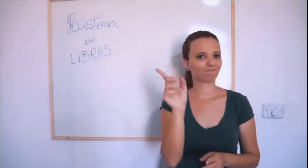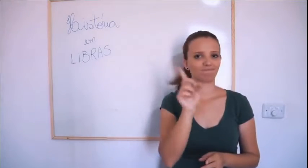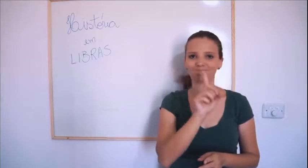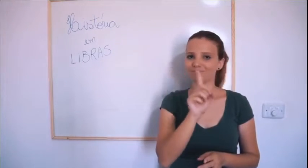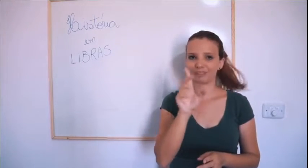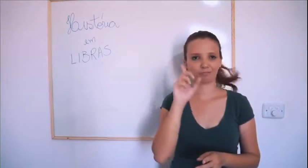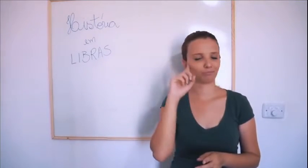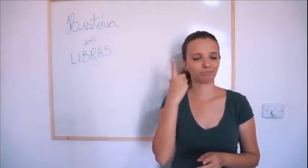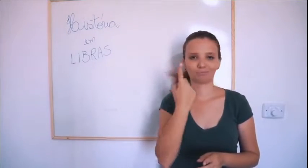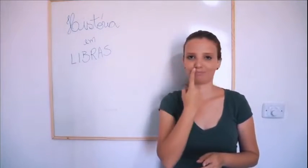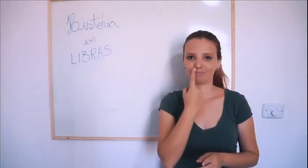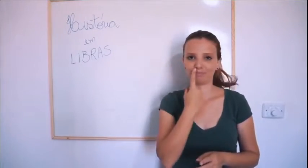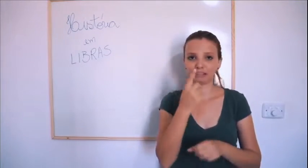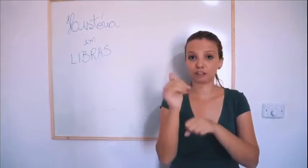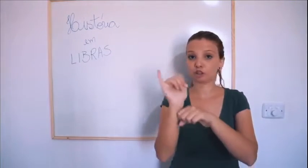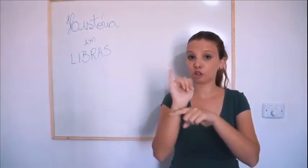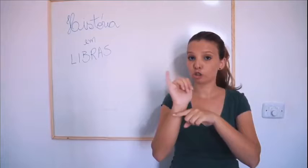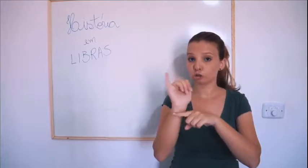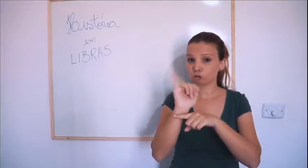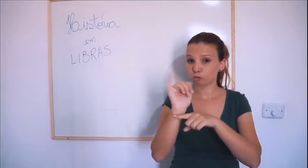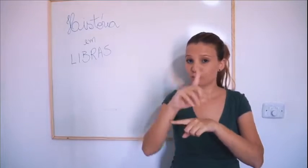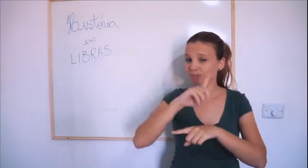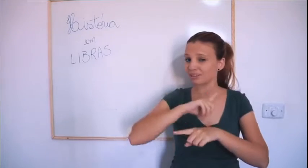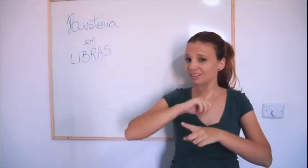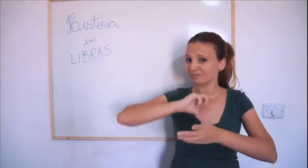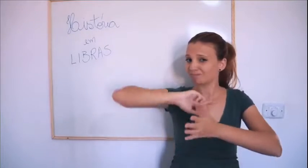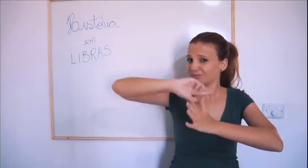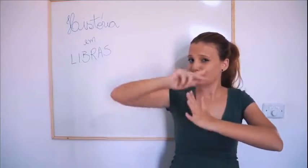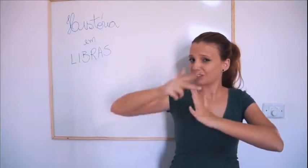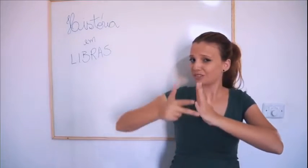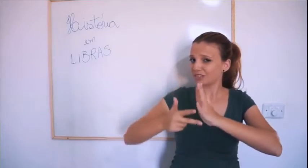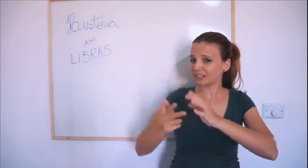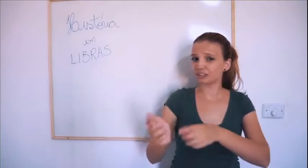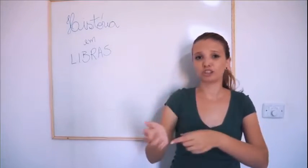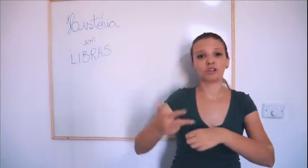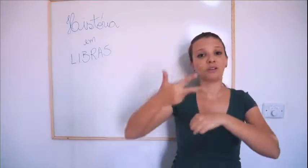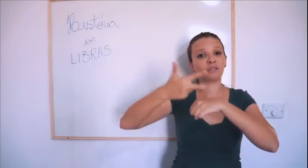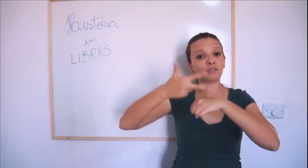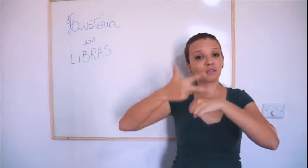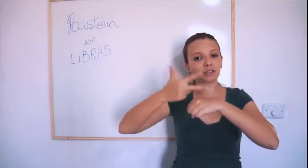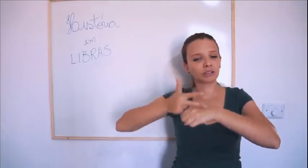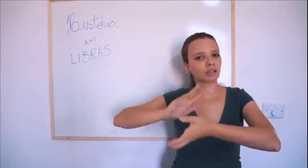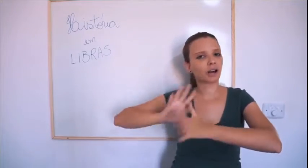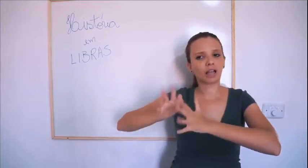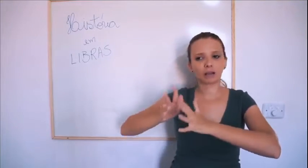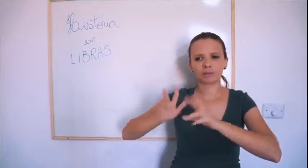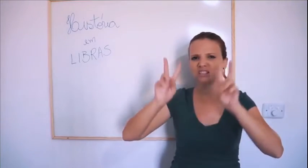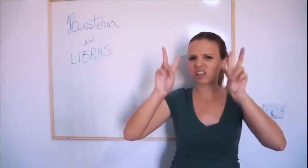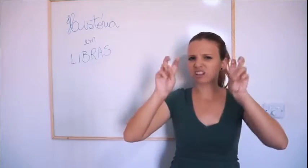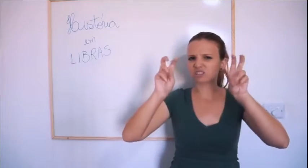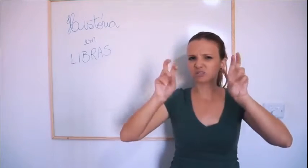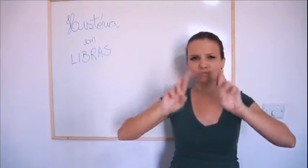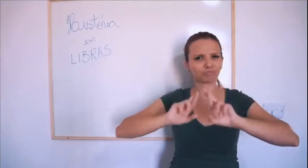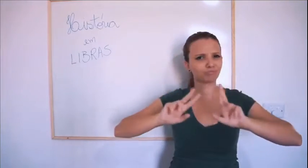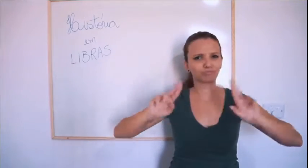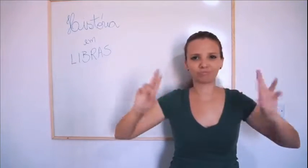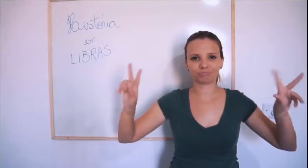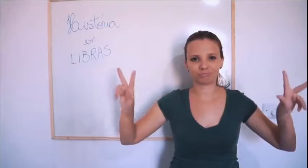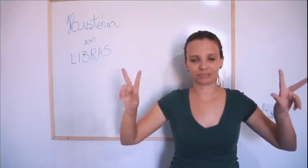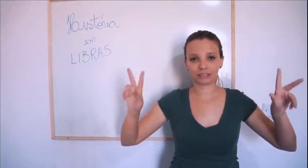textos em português não são fáceis para surdos. No YouTube, existem vários vídeos em Libras